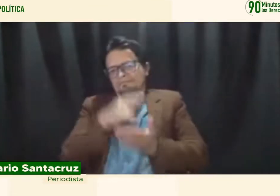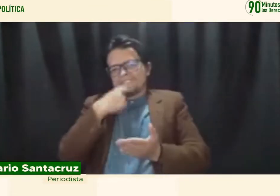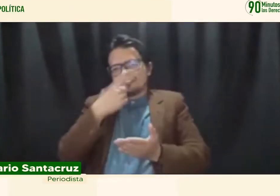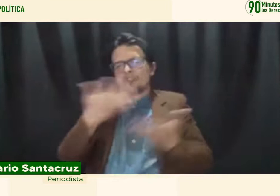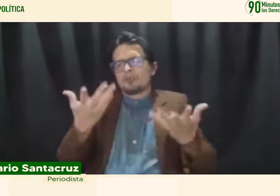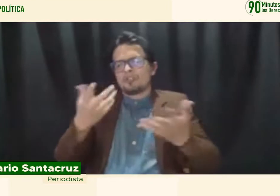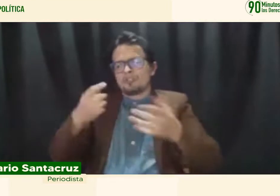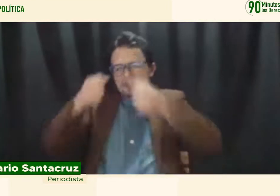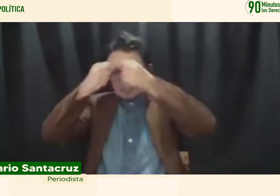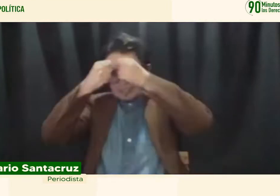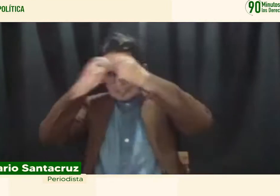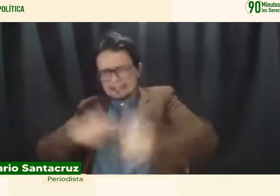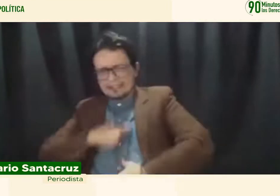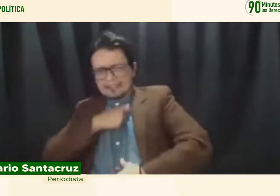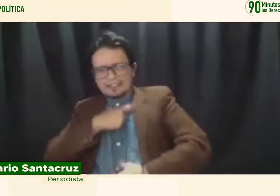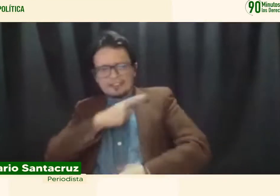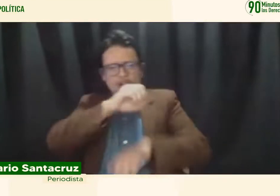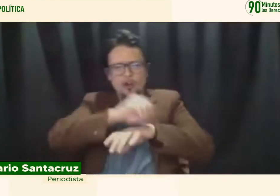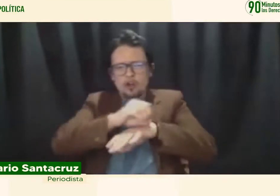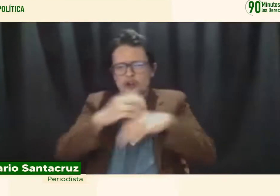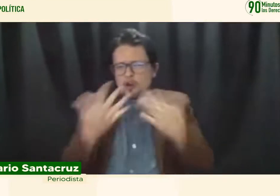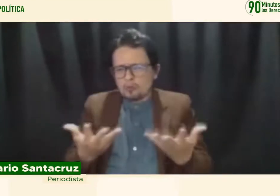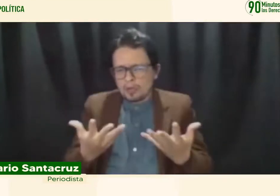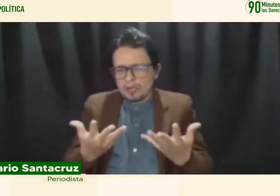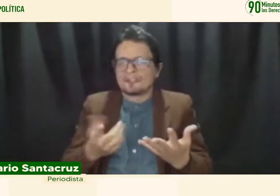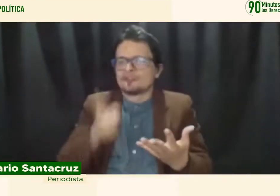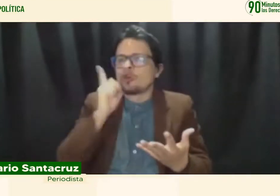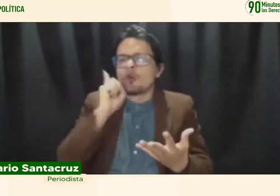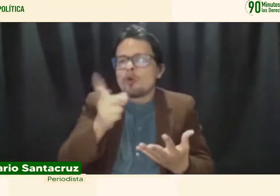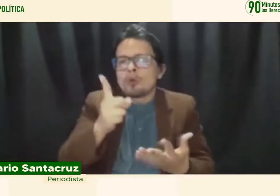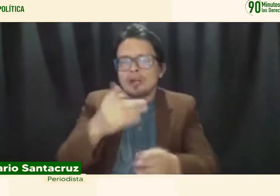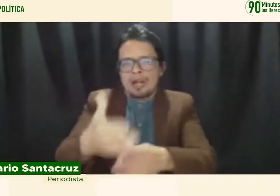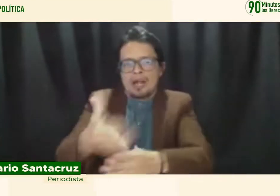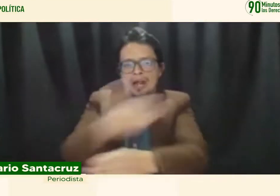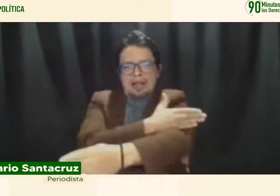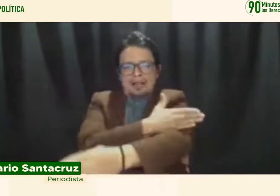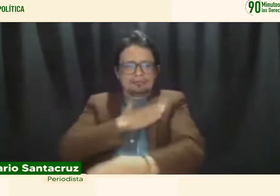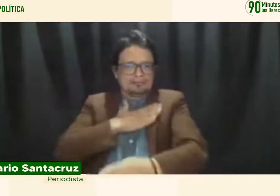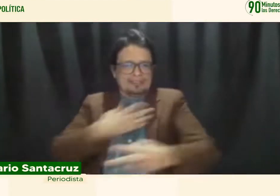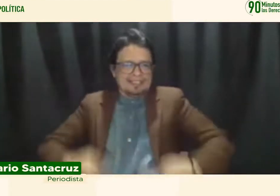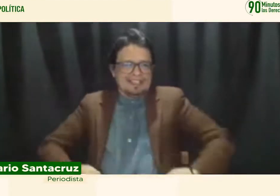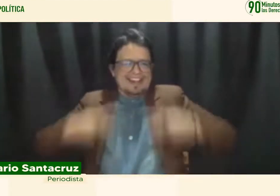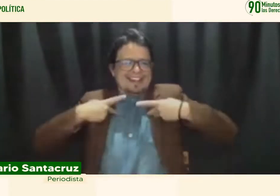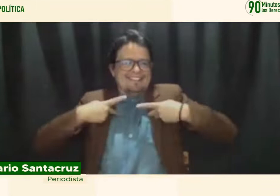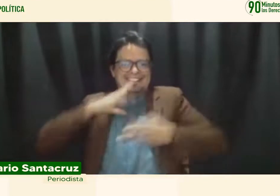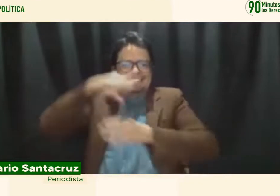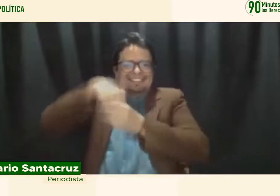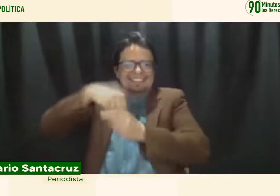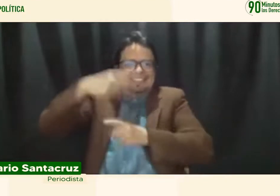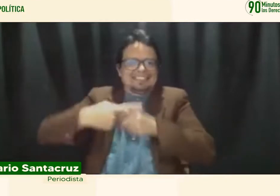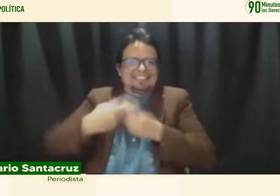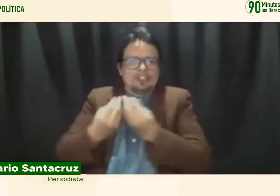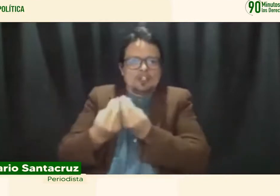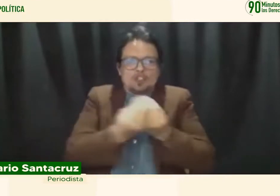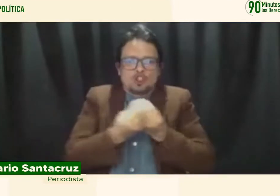en relación con lo que estaba diciendo cuando hablamos del estado de la sociedad civil es importante que cada uno de nosotros